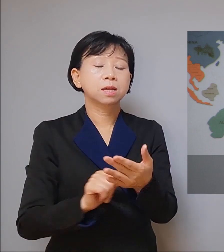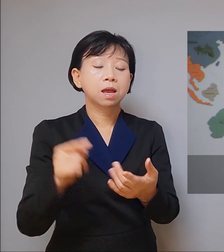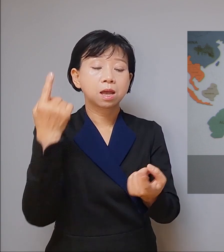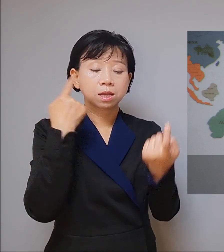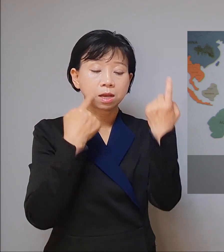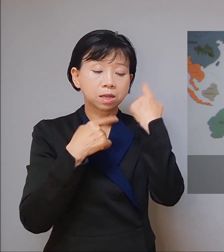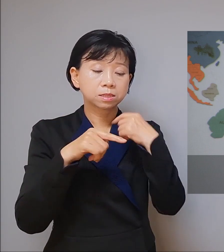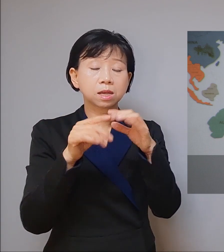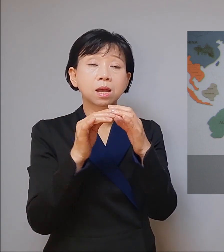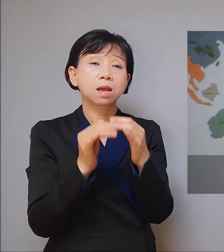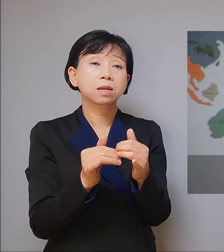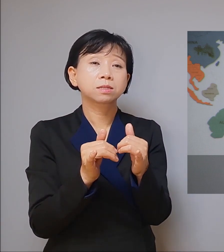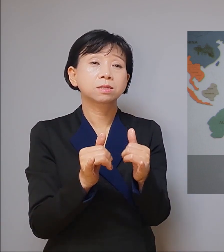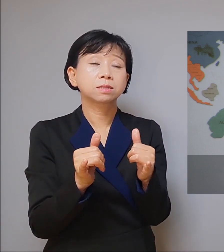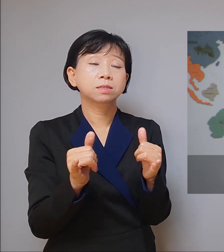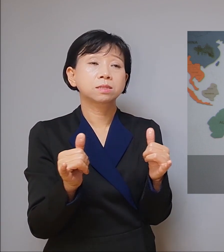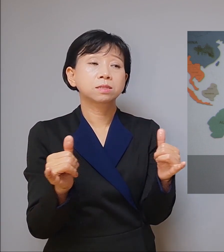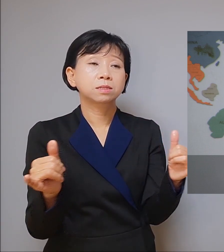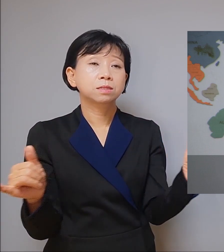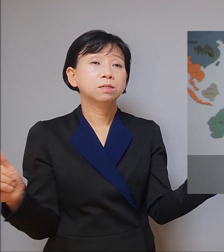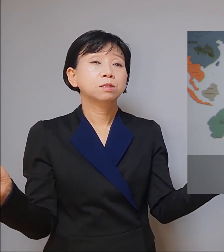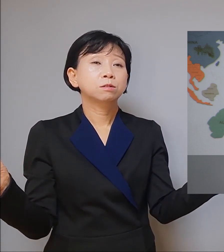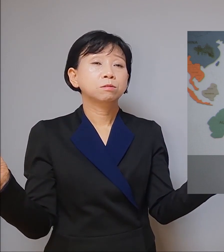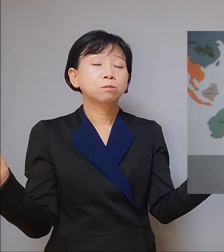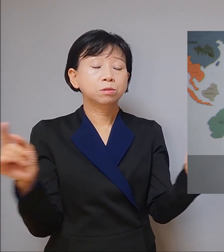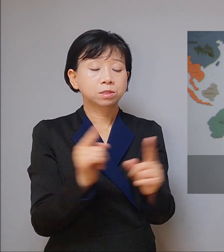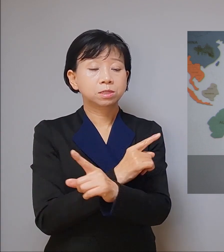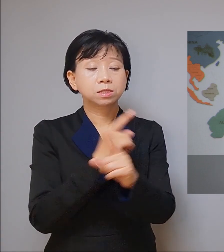마음이 상한 자를